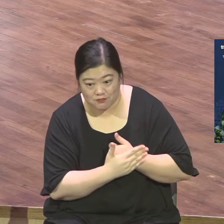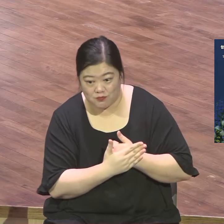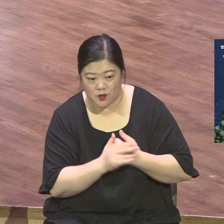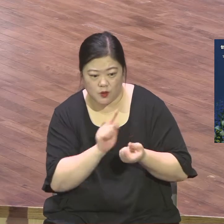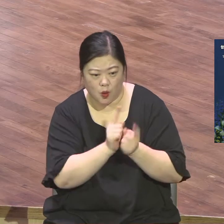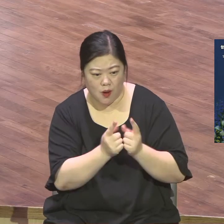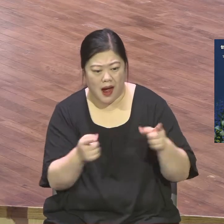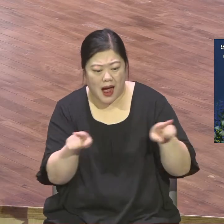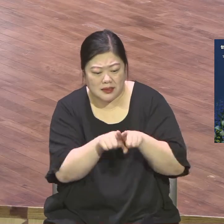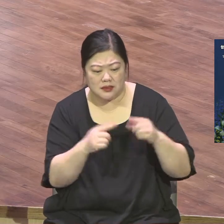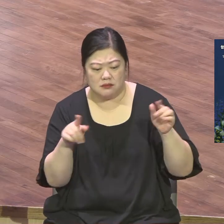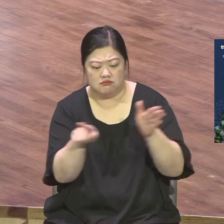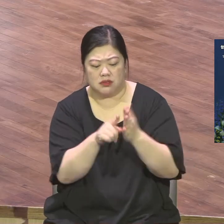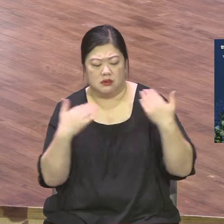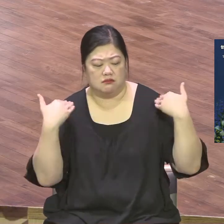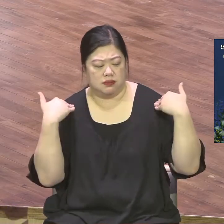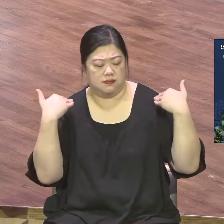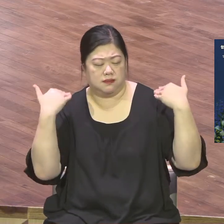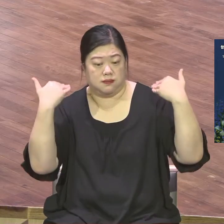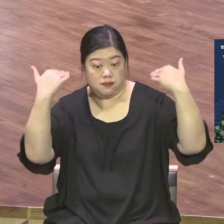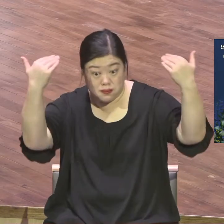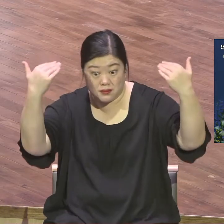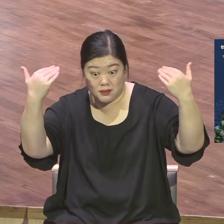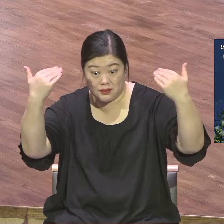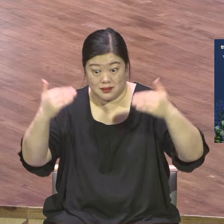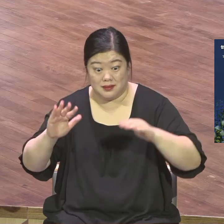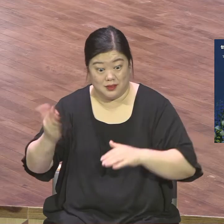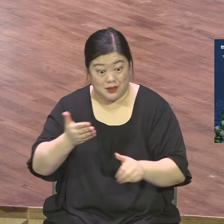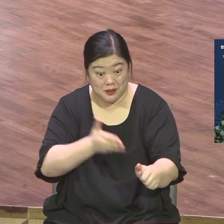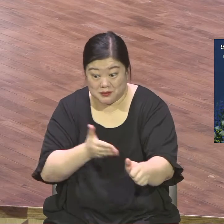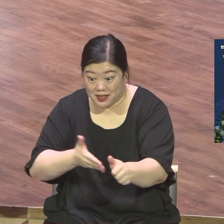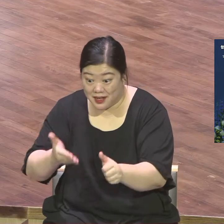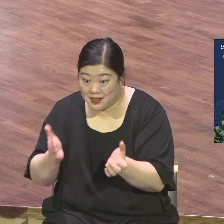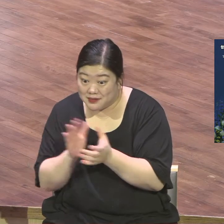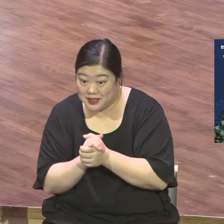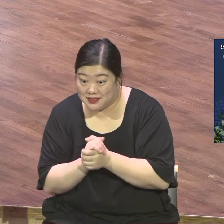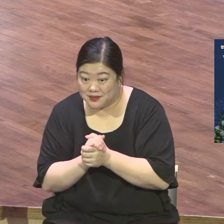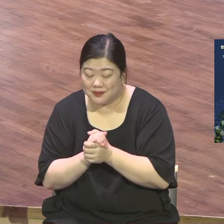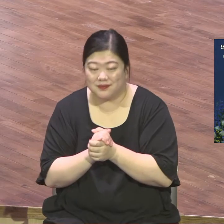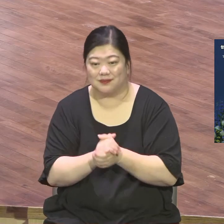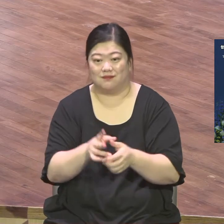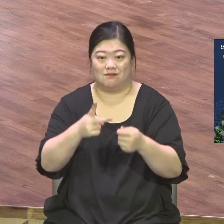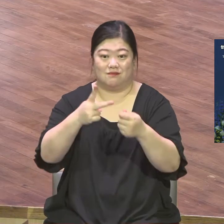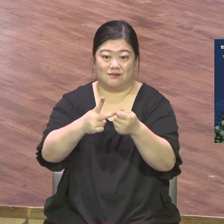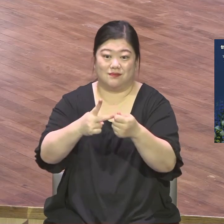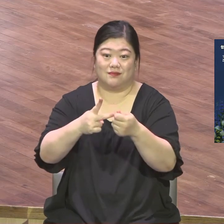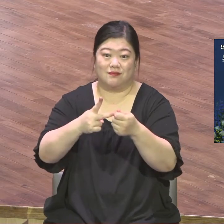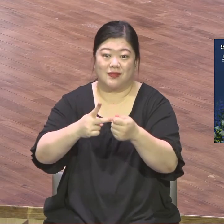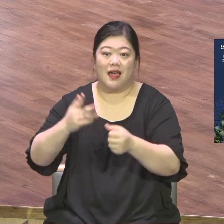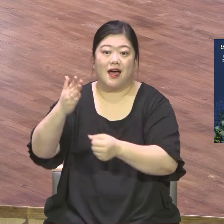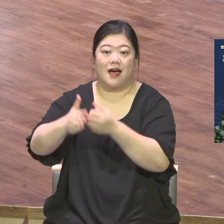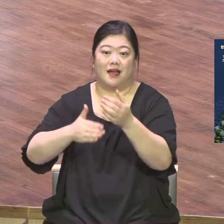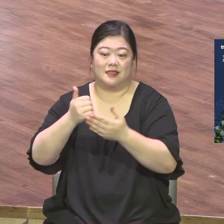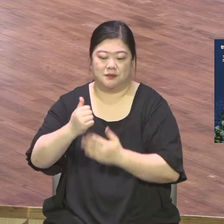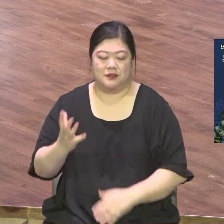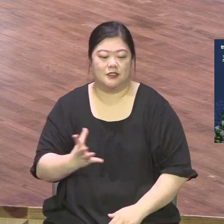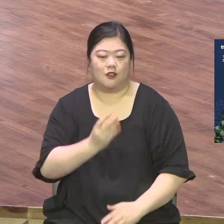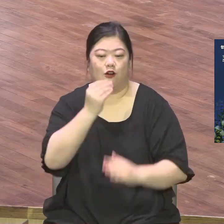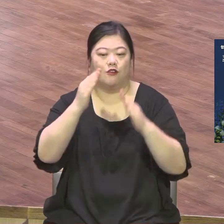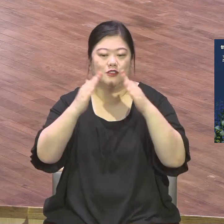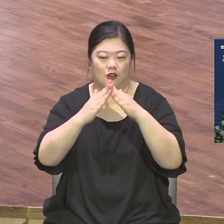하나님 나라 확장의 주역으로 당당히 서게 되기를 제물로 축복합니다. 두 번째로 하나님의 성전